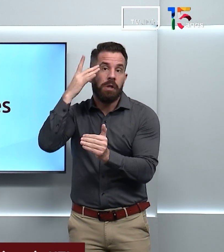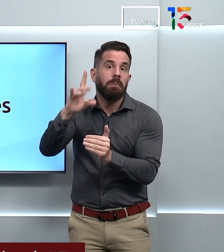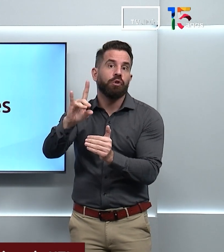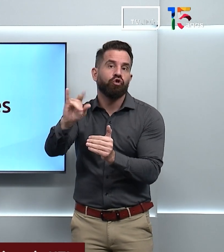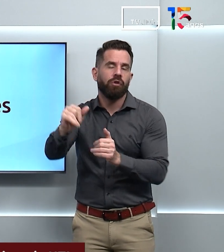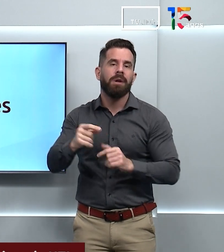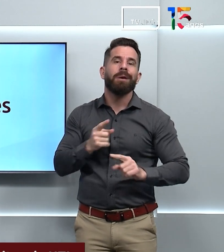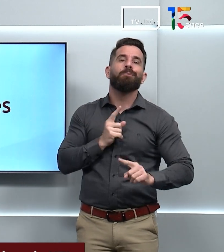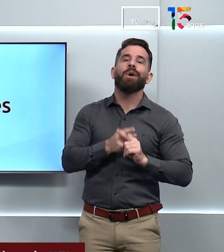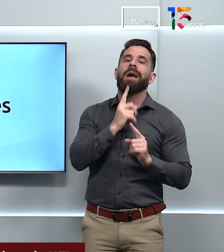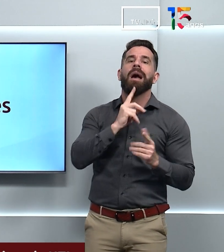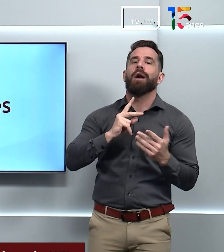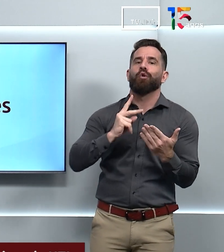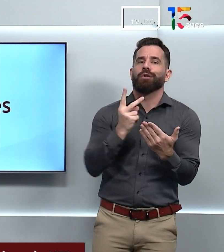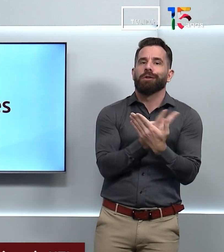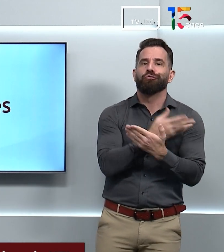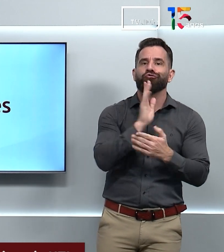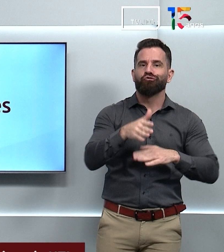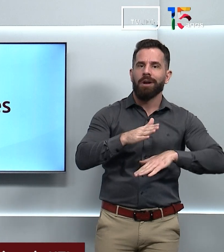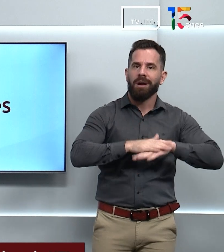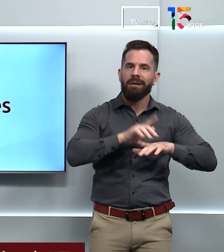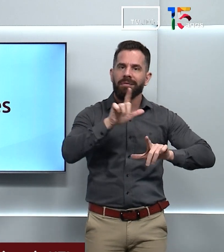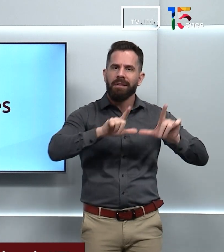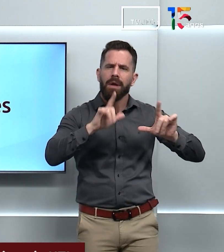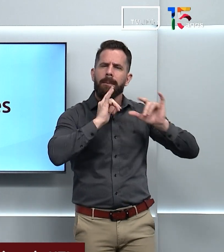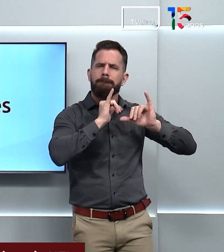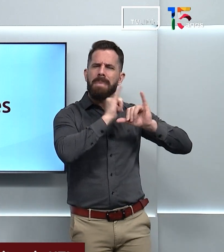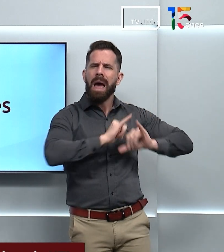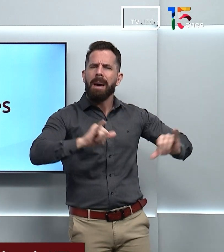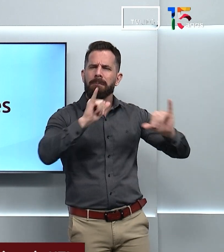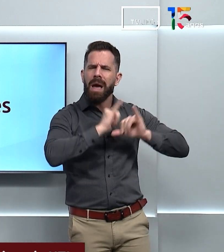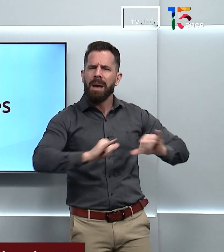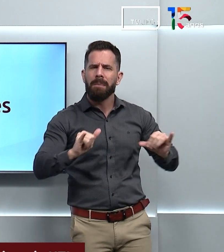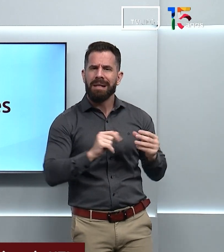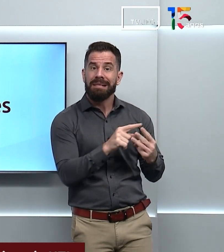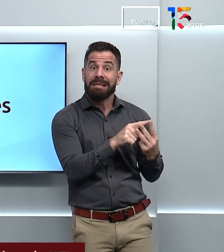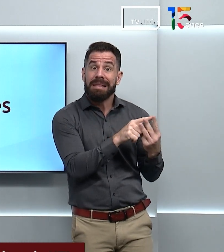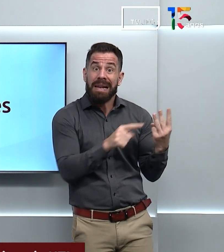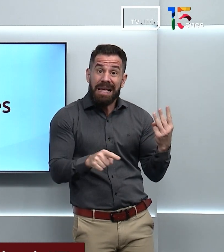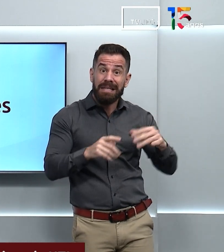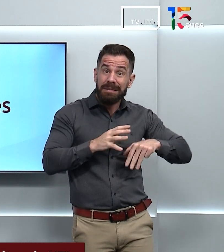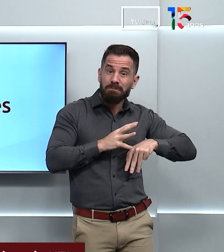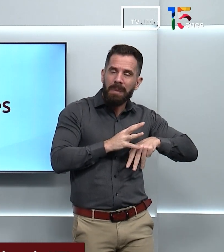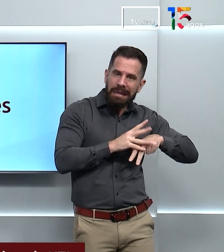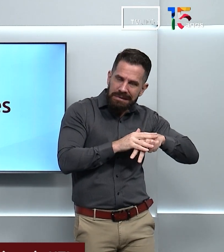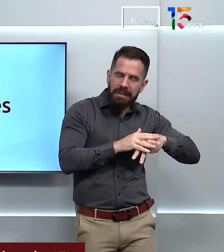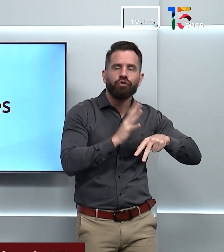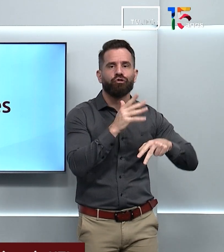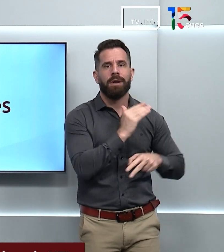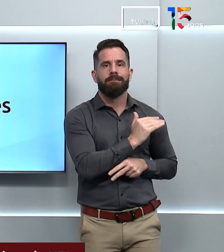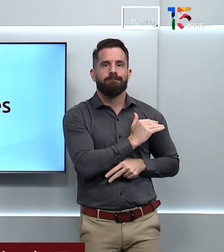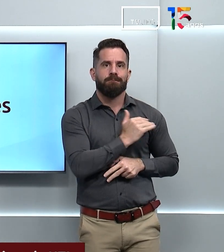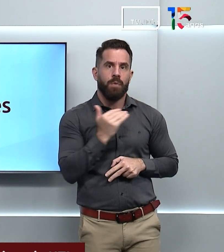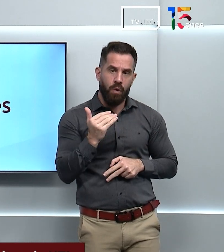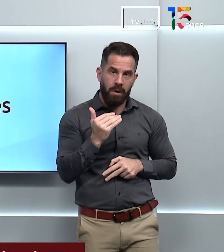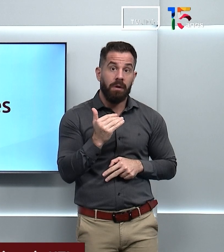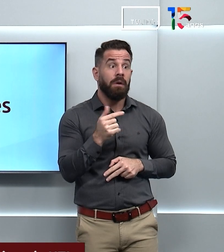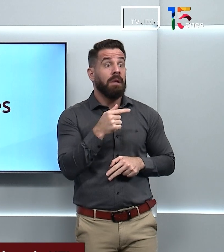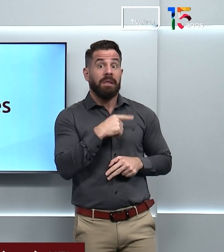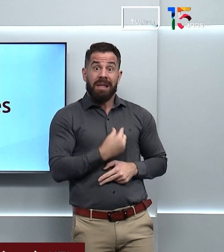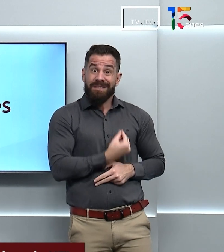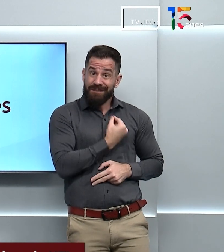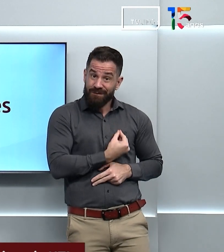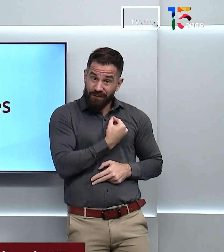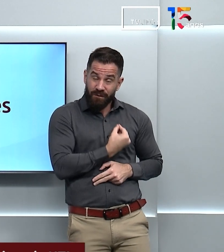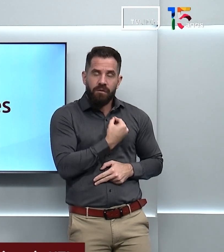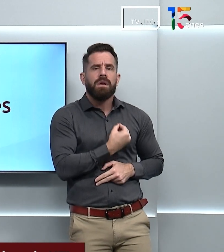aos casos que foram noticiados pela imprensa nos últimos dias, de pelo menos 3 pacientes que estariam